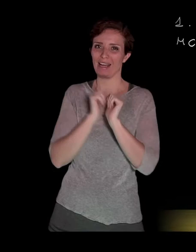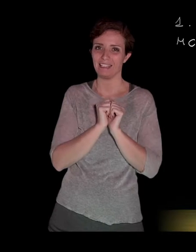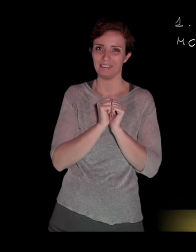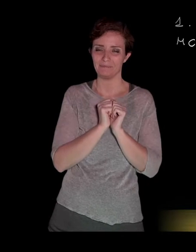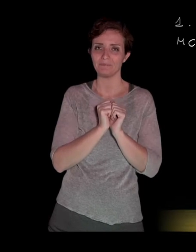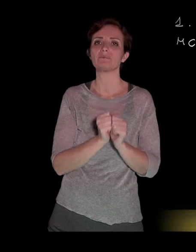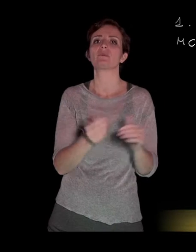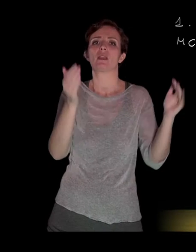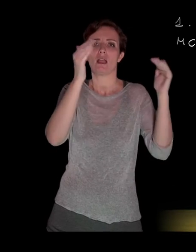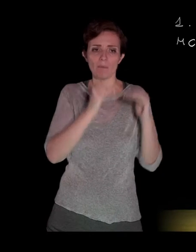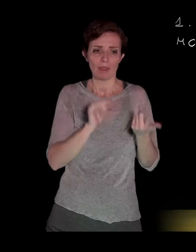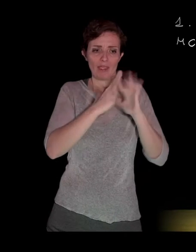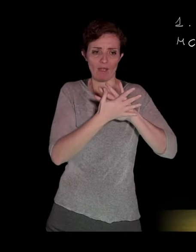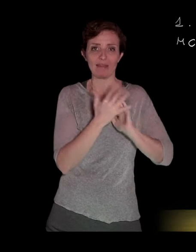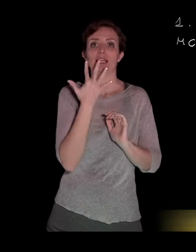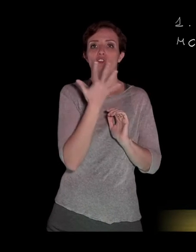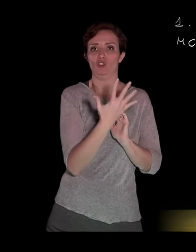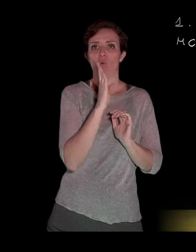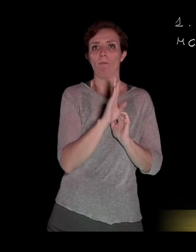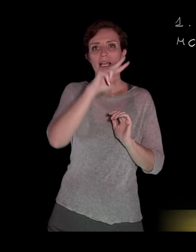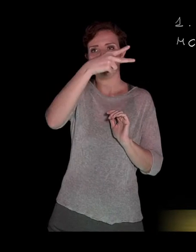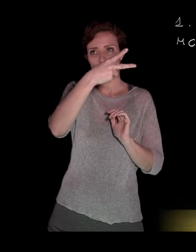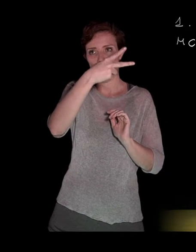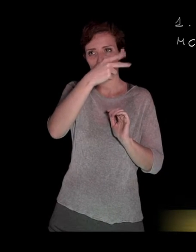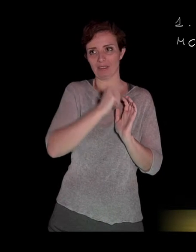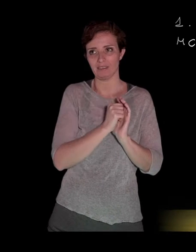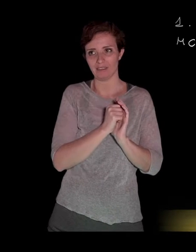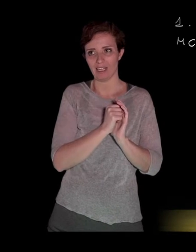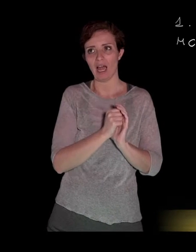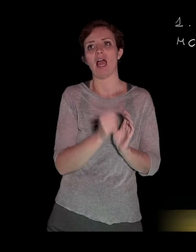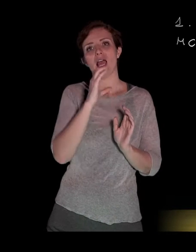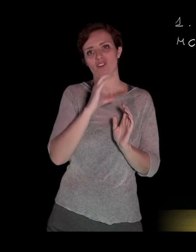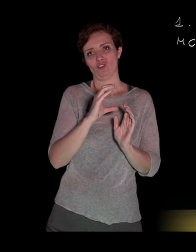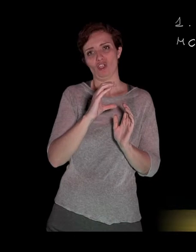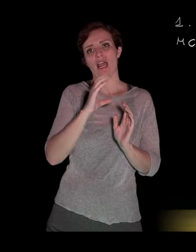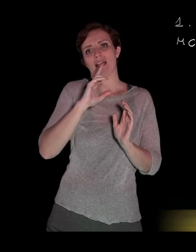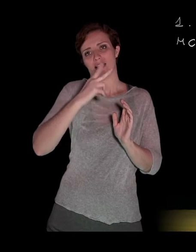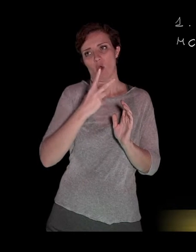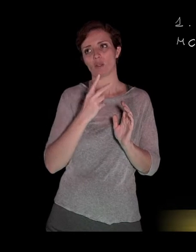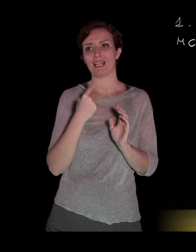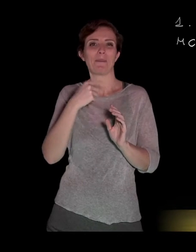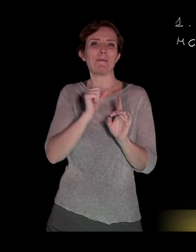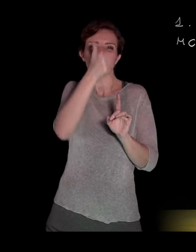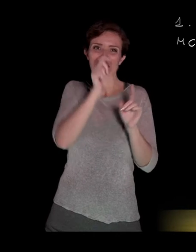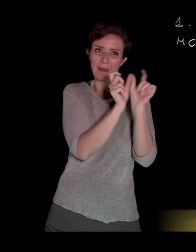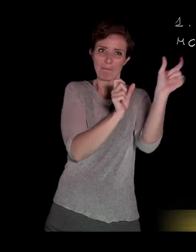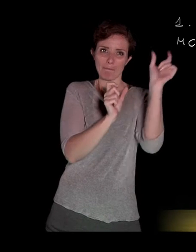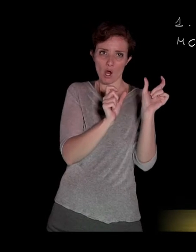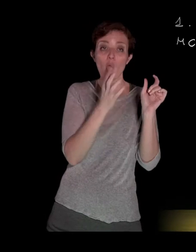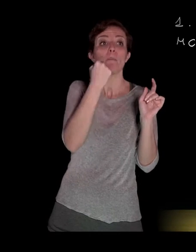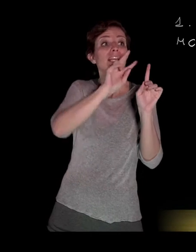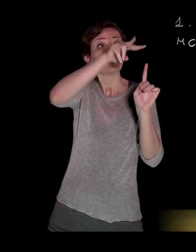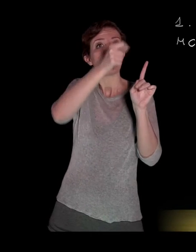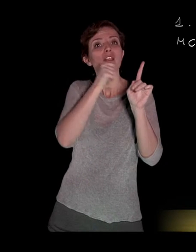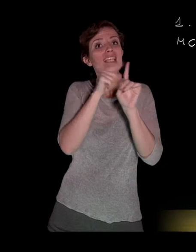Rispettivamente 5 B ^ 2 C ^ 2 per quanto riguarda il primo monomio per il secondo monomio dovrò fare questa